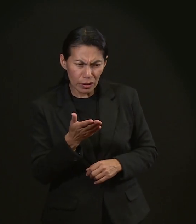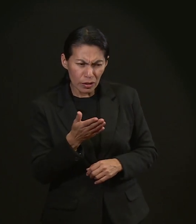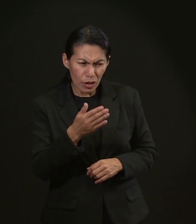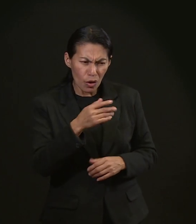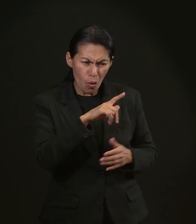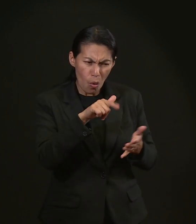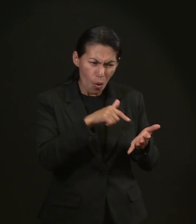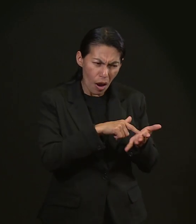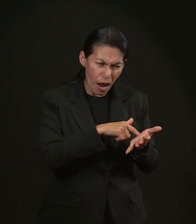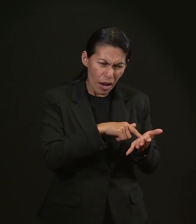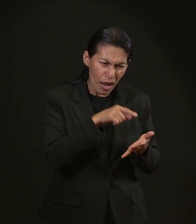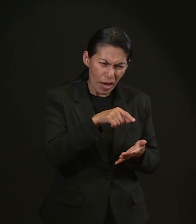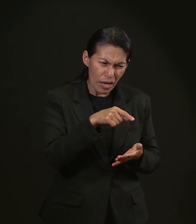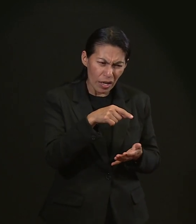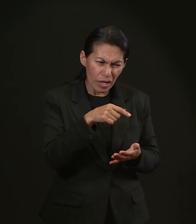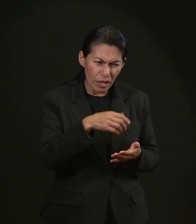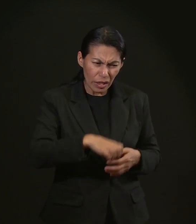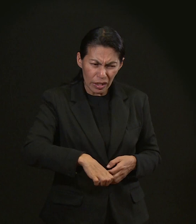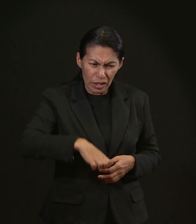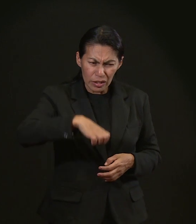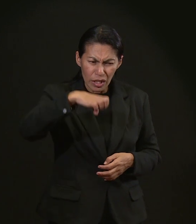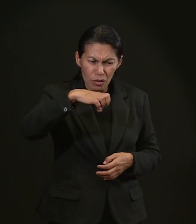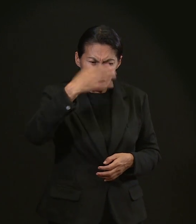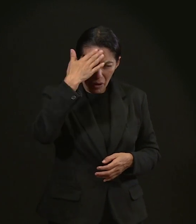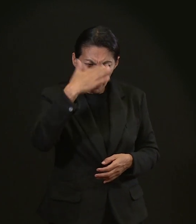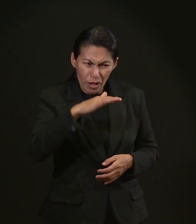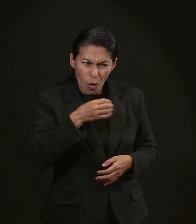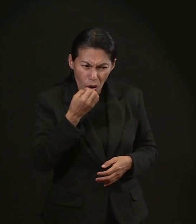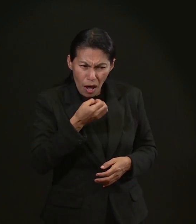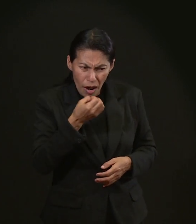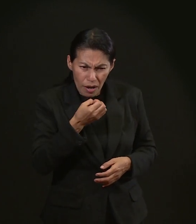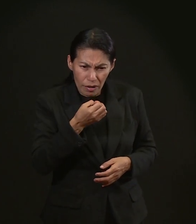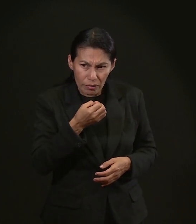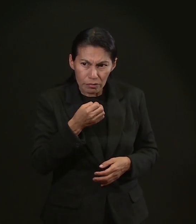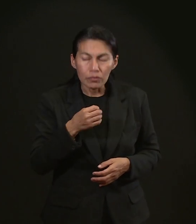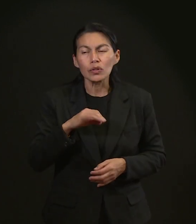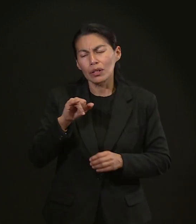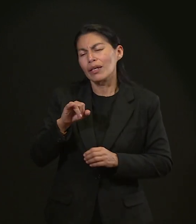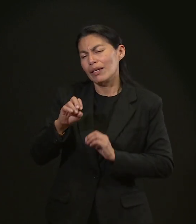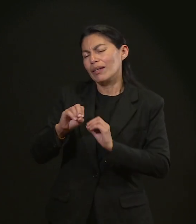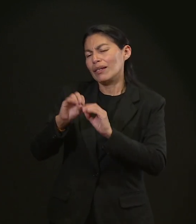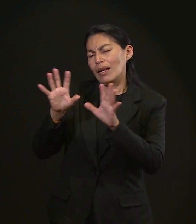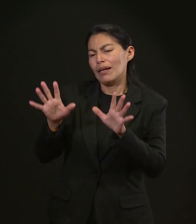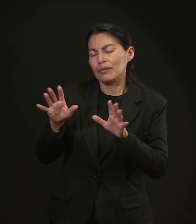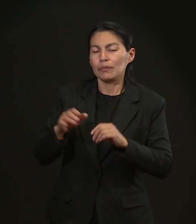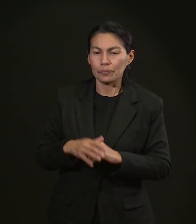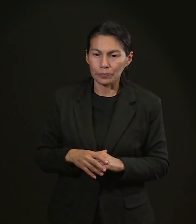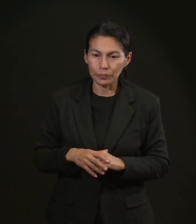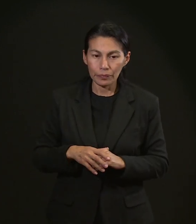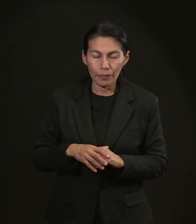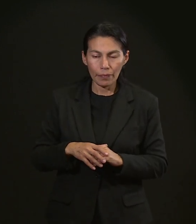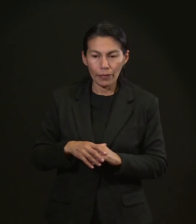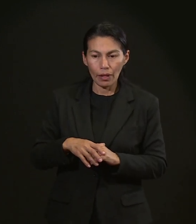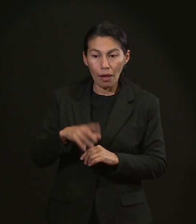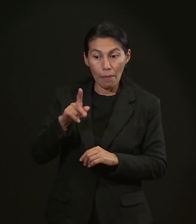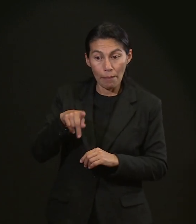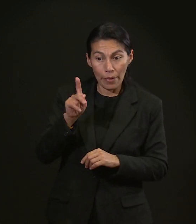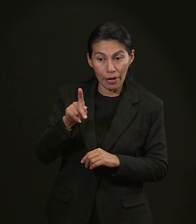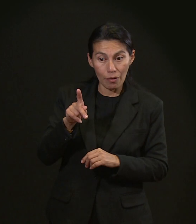conocieron aprendieron cómo orar uno sin duda sin duda aunque venimos